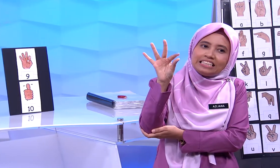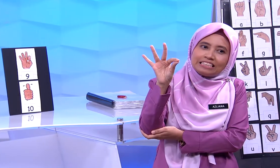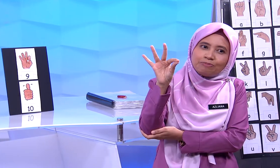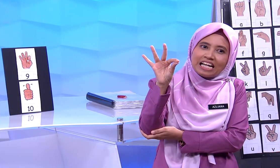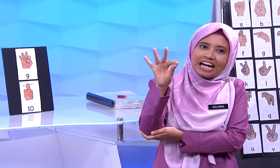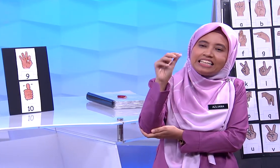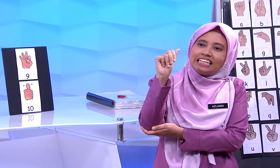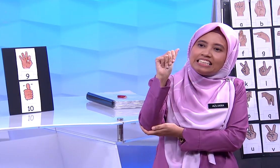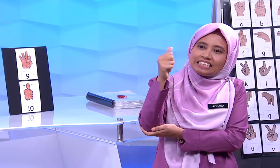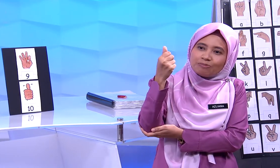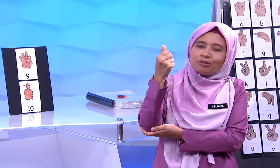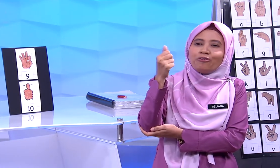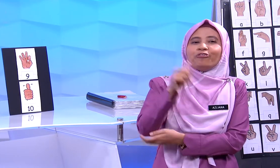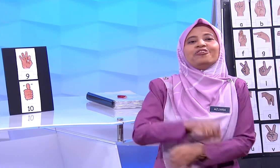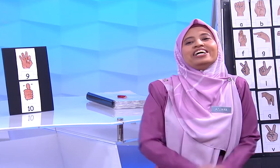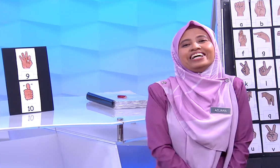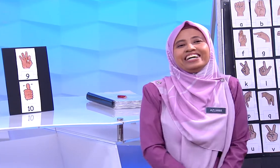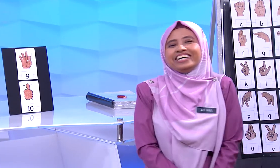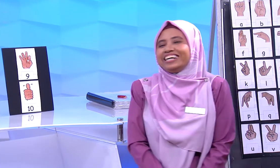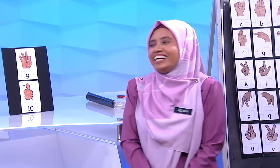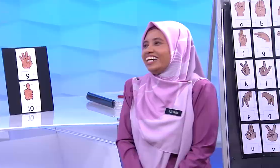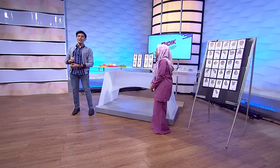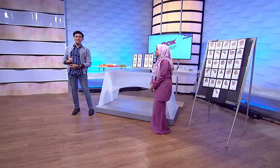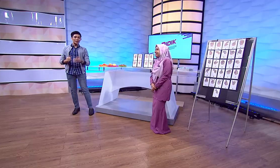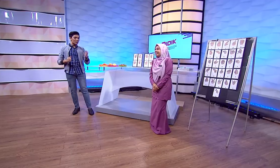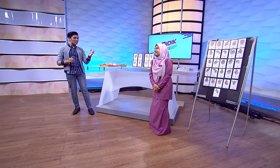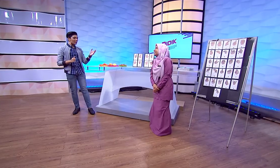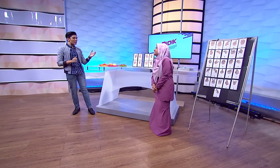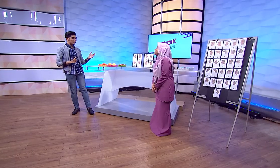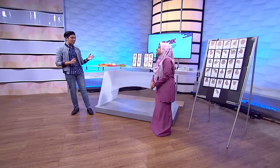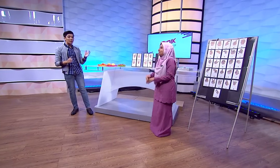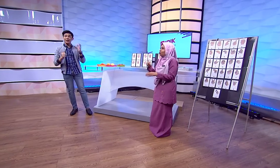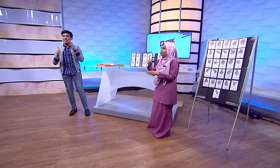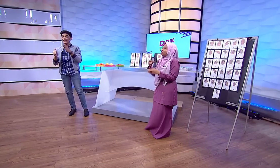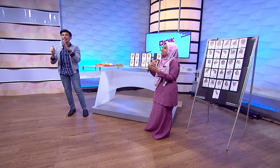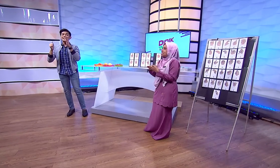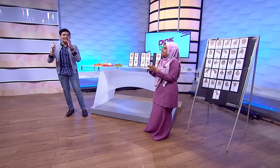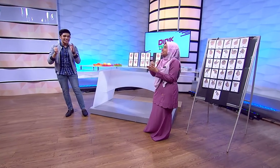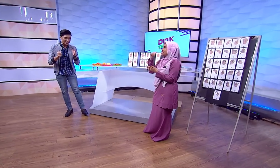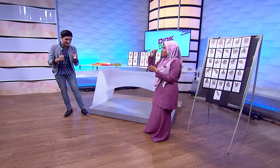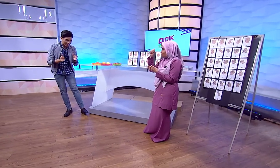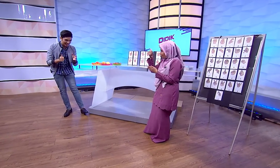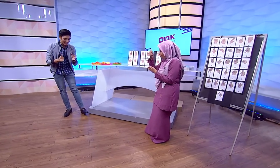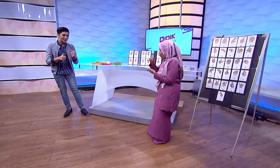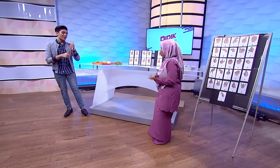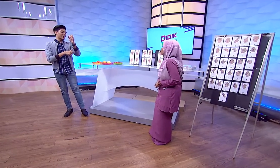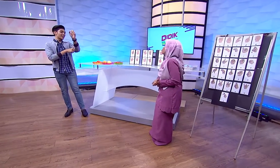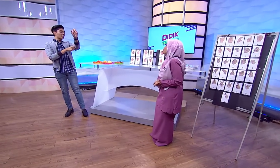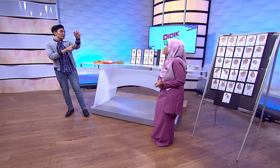123456789 10 ah itu dia 10-10 derajat hingga 10 jago